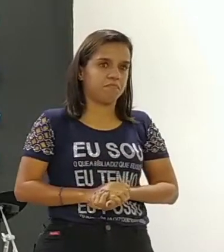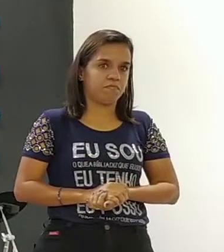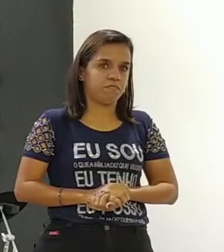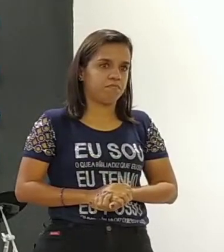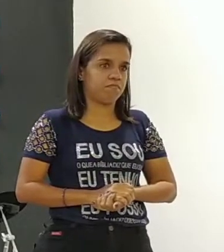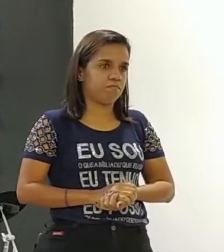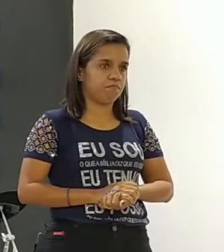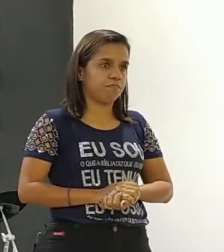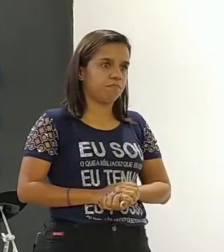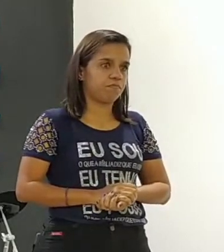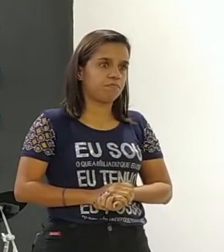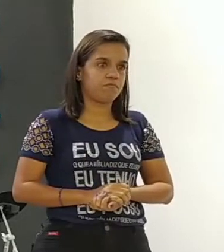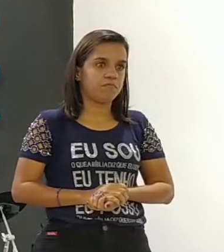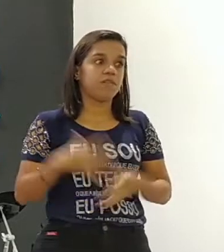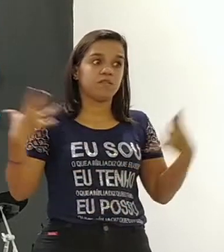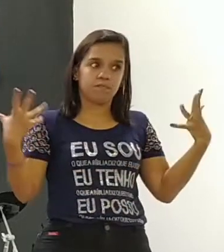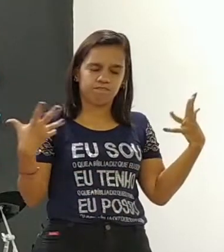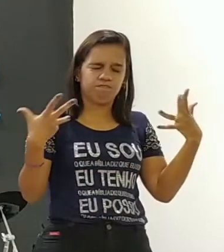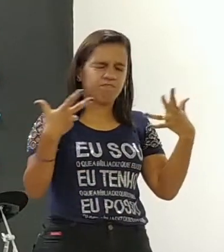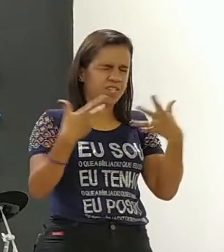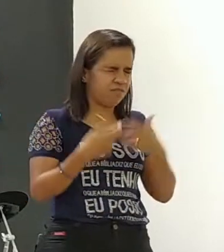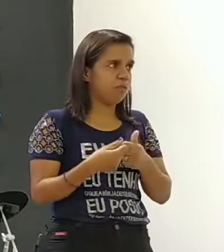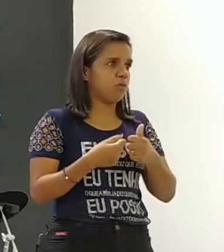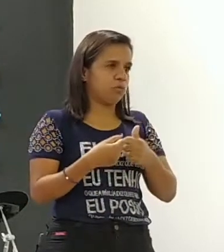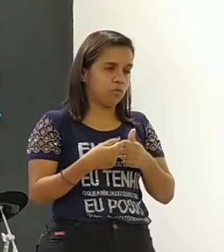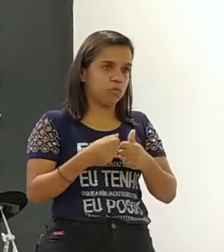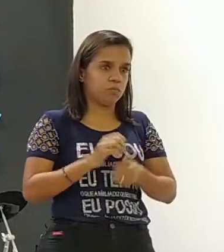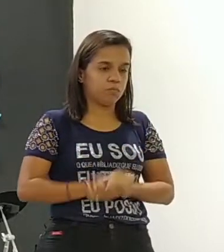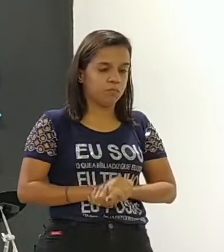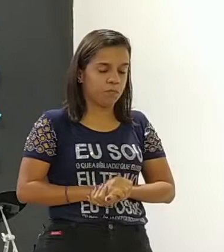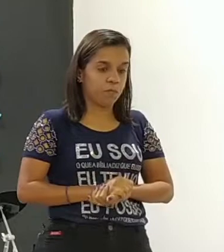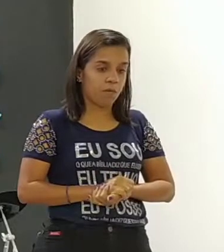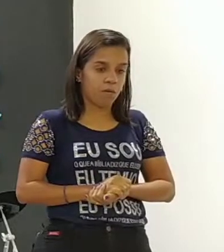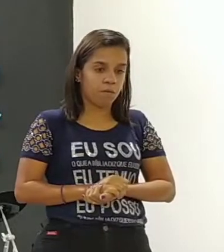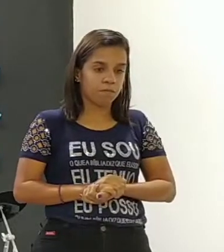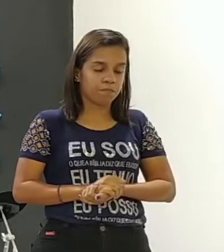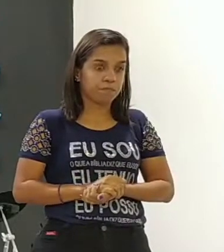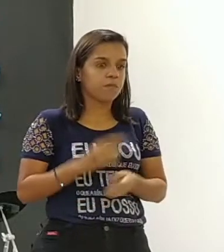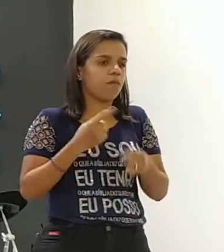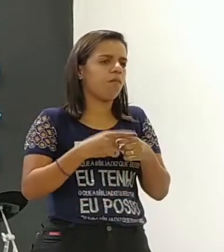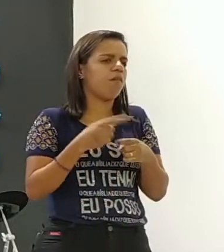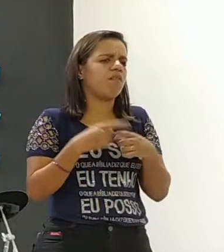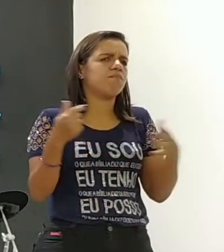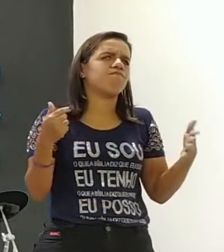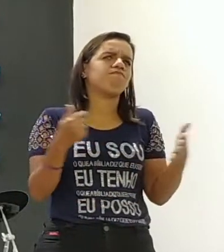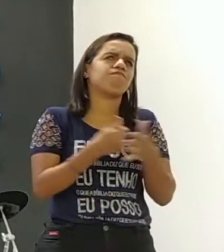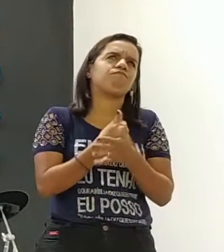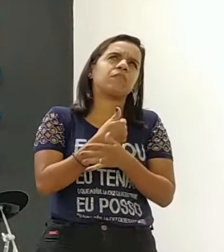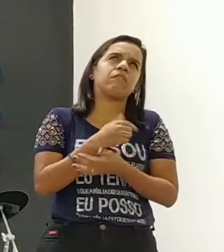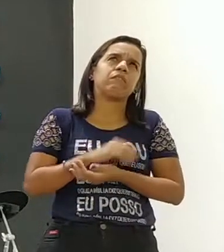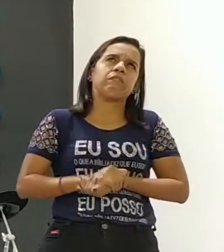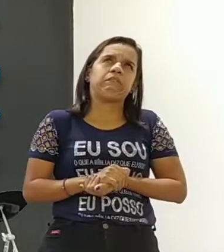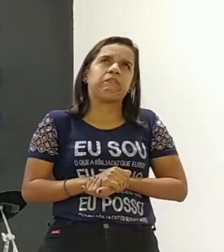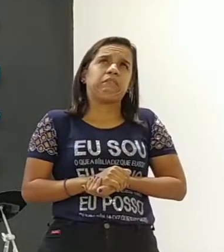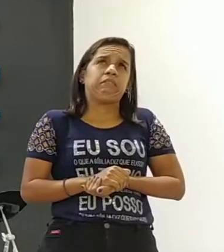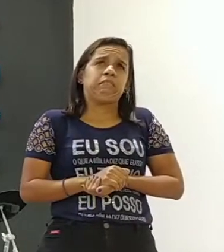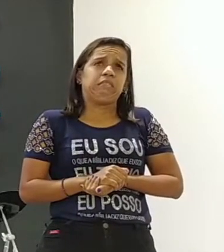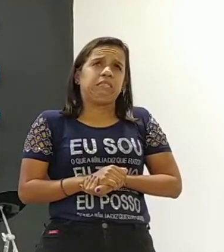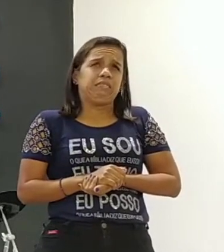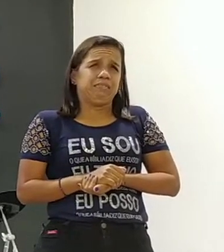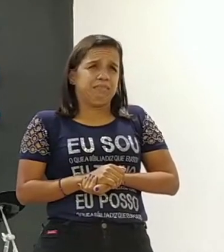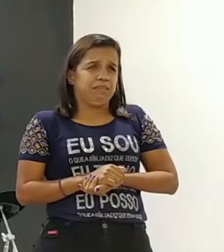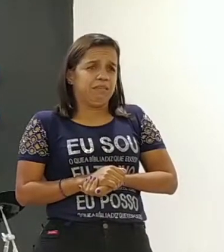Vale a pena, irmão. Vale a pena. Aí você vai perguntar assim: mas irmão Elton,